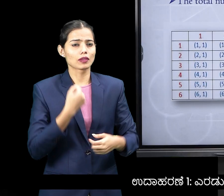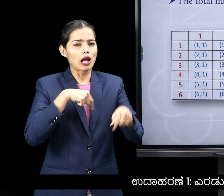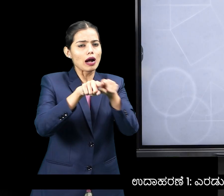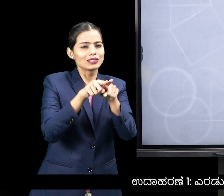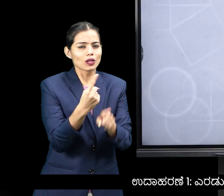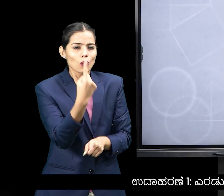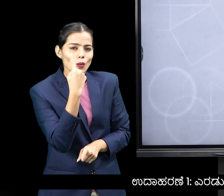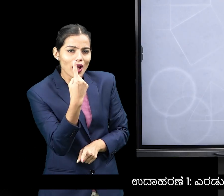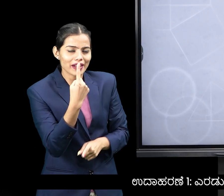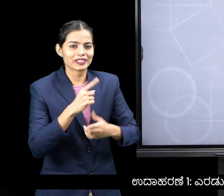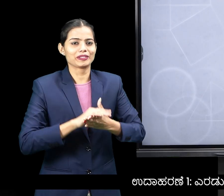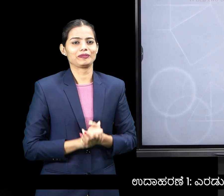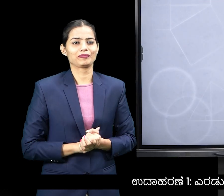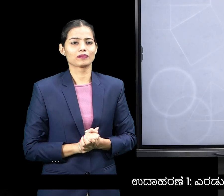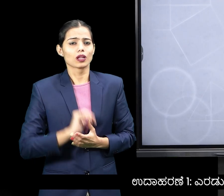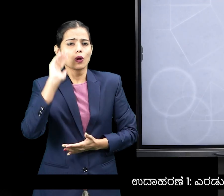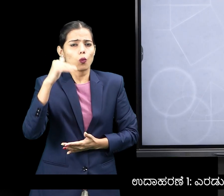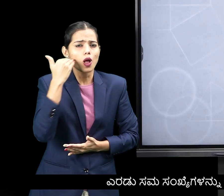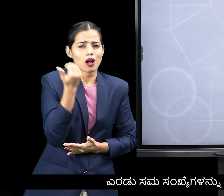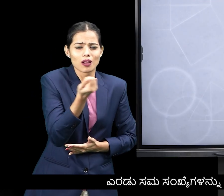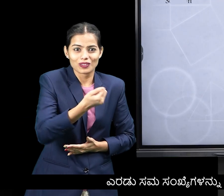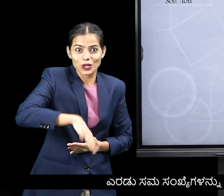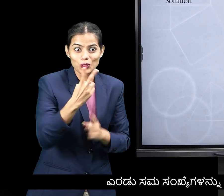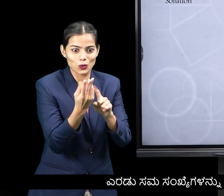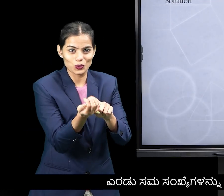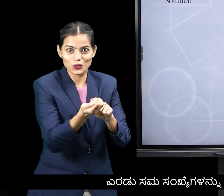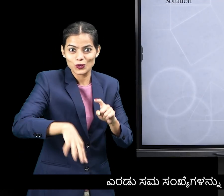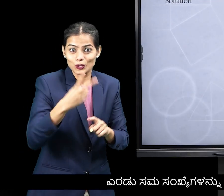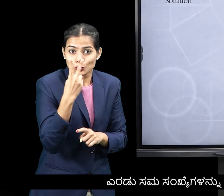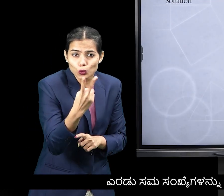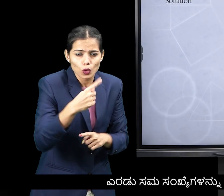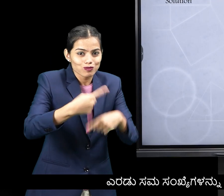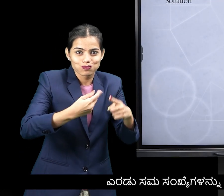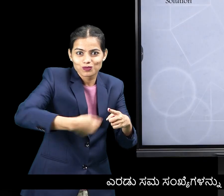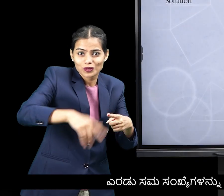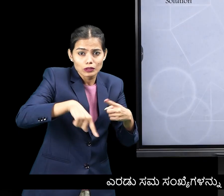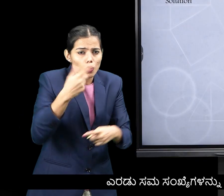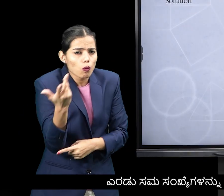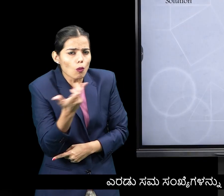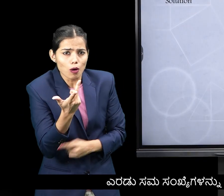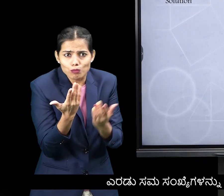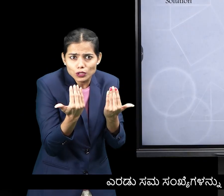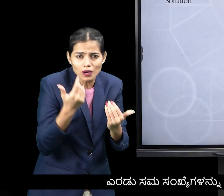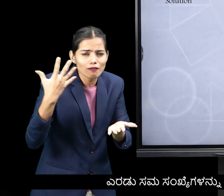ಉದಾಹರಣೆ 1. ಎರಡು ದಾಳಗಳನ್ನ ಉರುಳಿಸಿದಾಗ ಎರಡು ಸಮ ಸಂಖ್ಯೆಗಳನ್ನ ಪಡೆಯುವ ಸಂಭವನೀಯತೆ ಏನು?